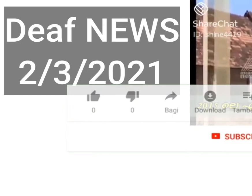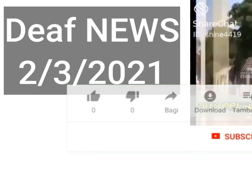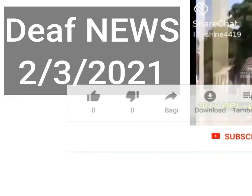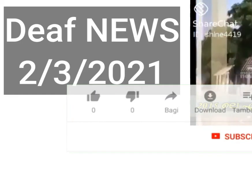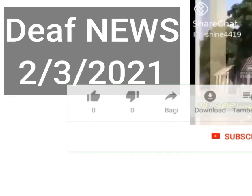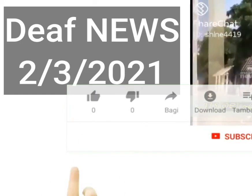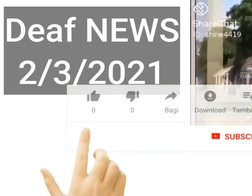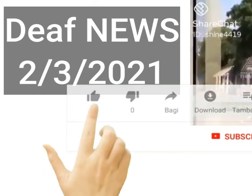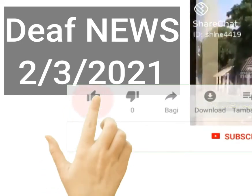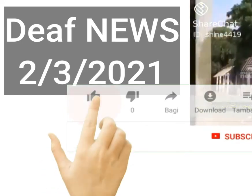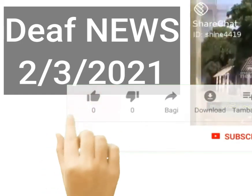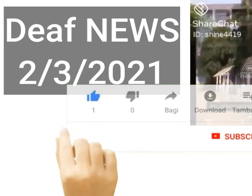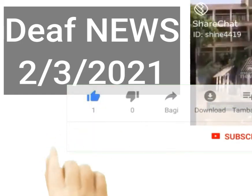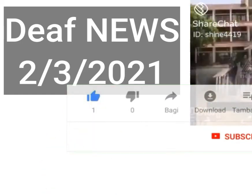കണ്ടില്ല. ഏഷ്യാനെറ്റ് ന്യൂസ്,